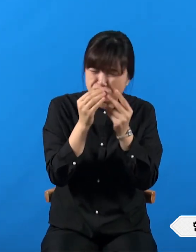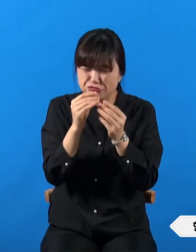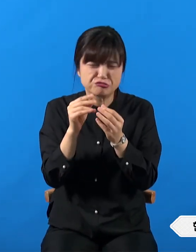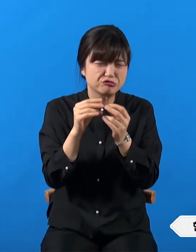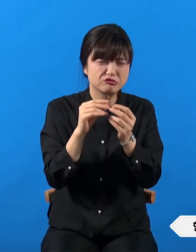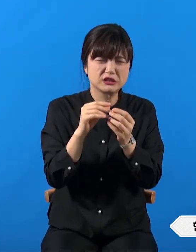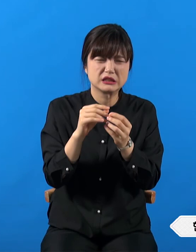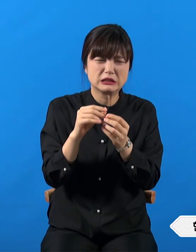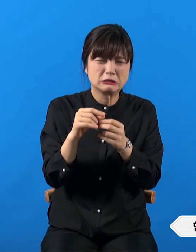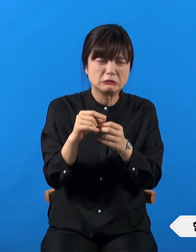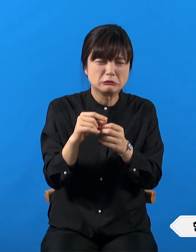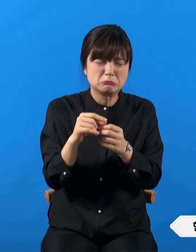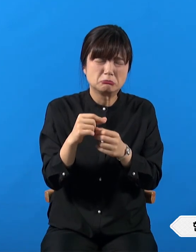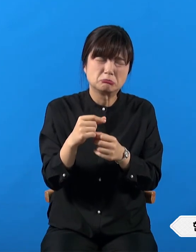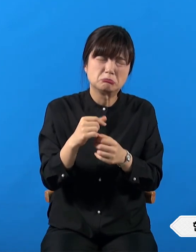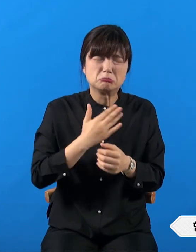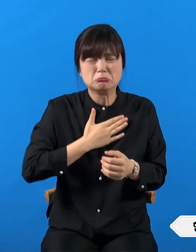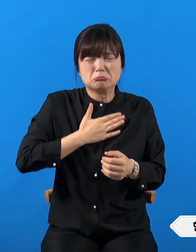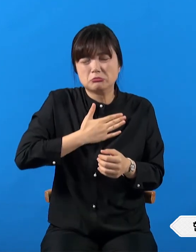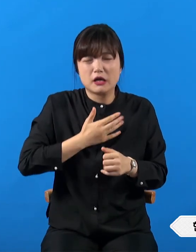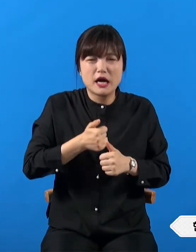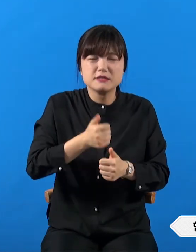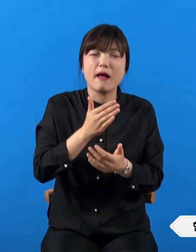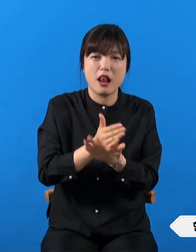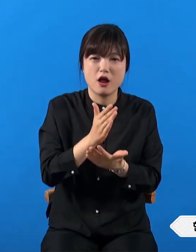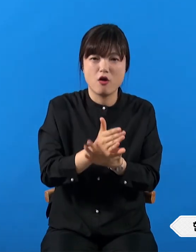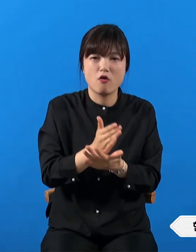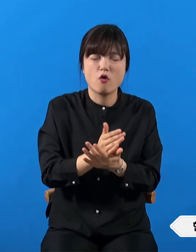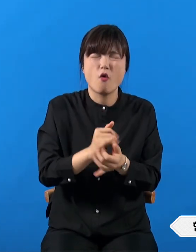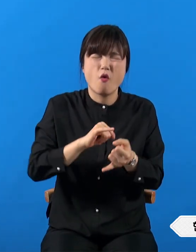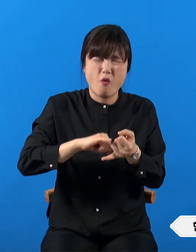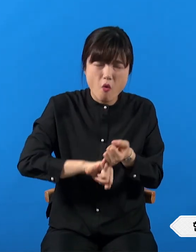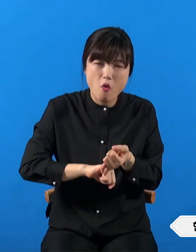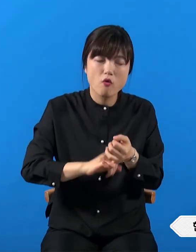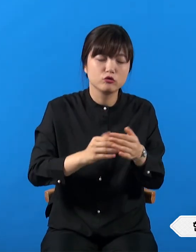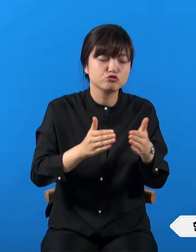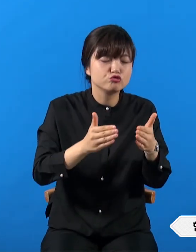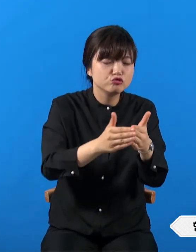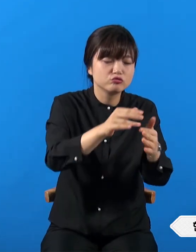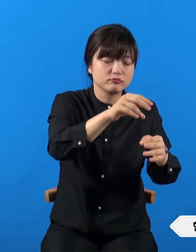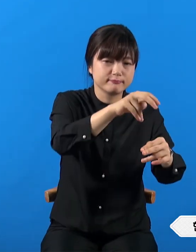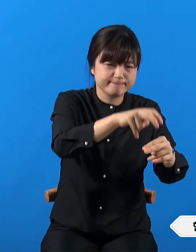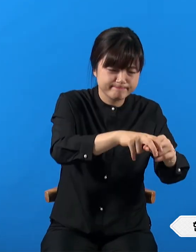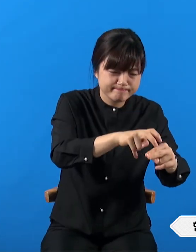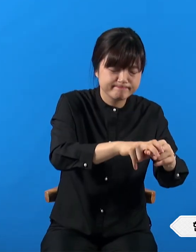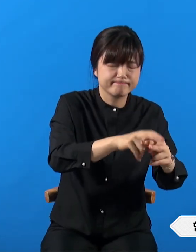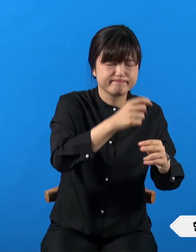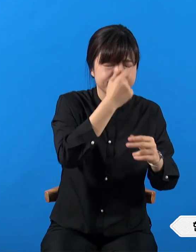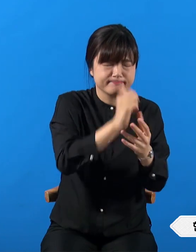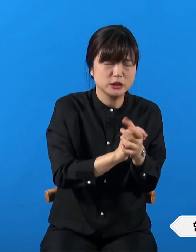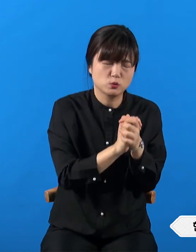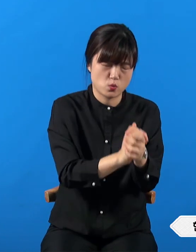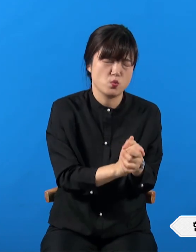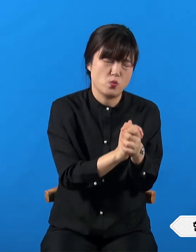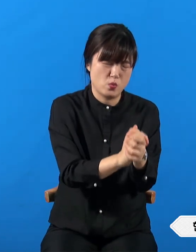이곳저곳에서 적극적으로 마음 내킬 때 그렇게 하지 말고 꼭 그 한 장소에서